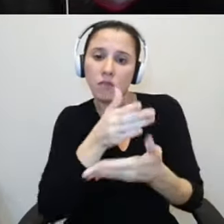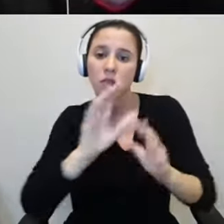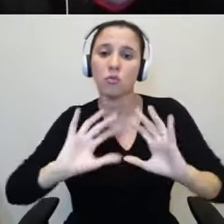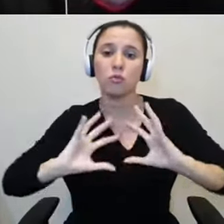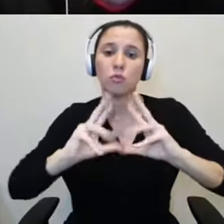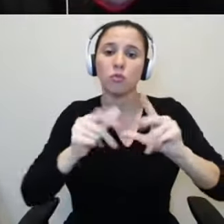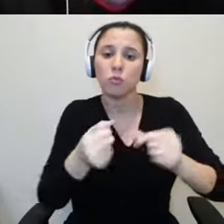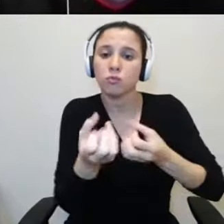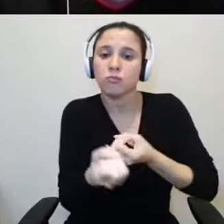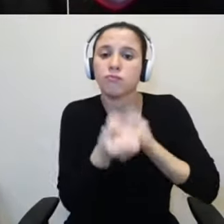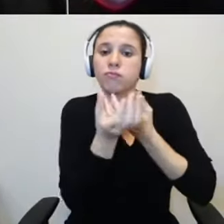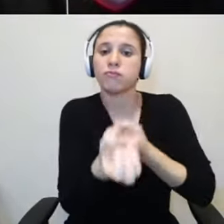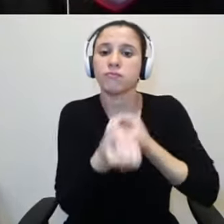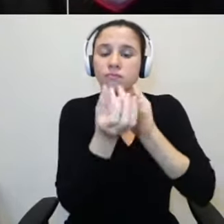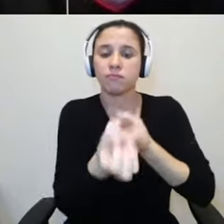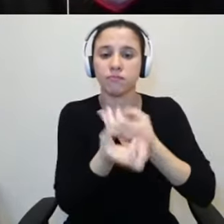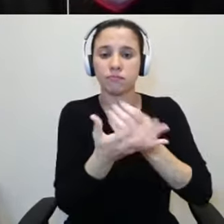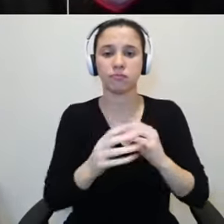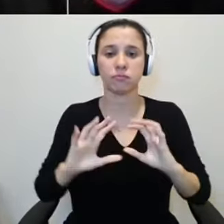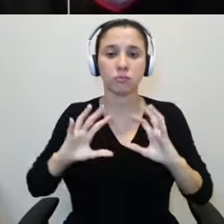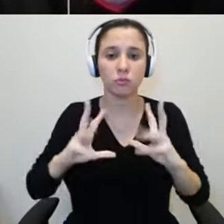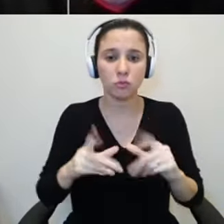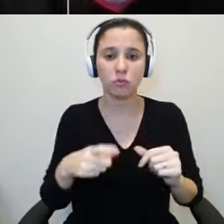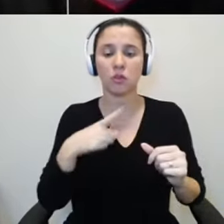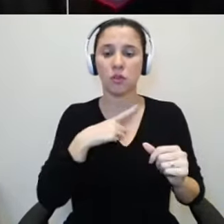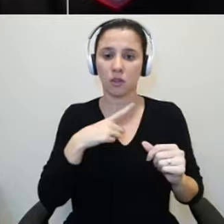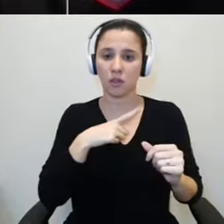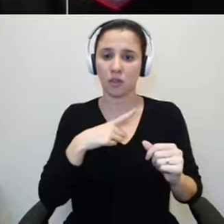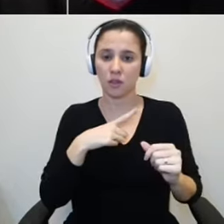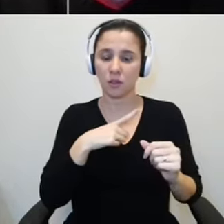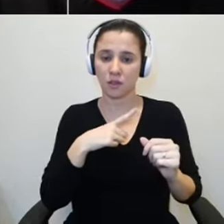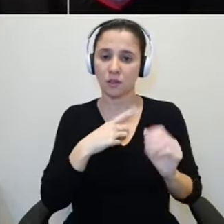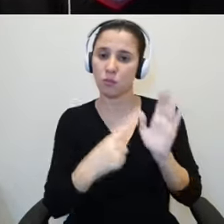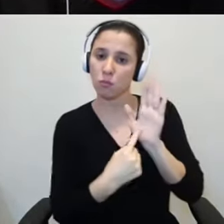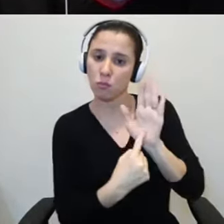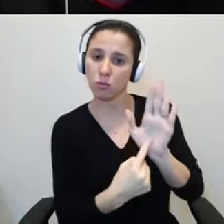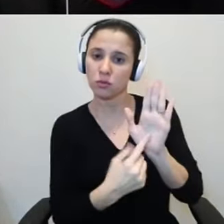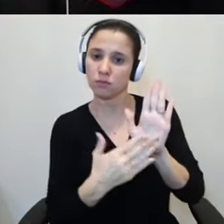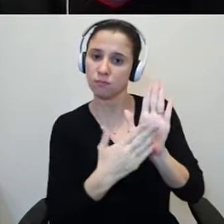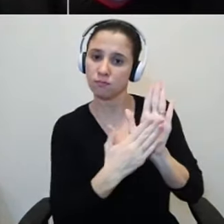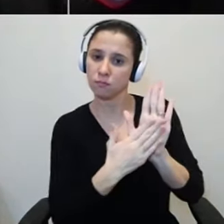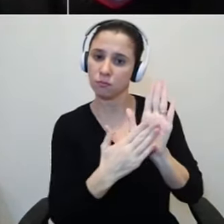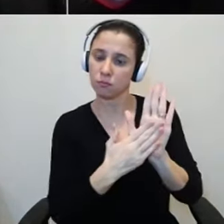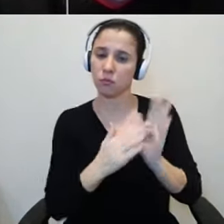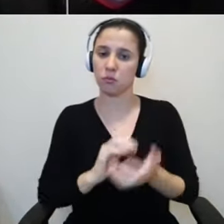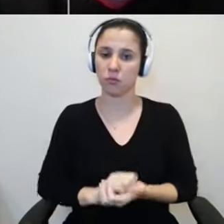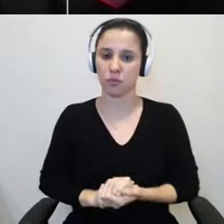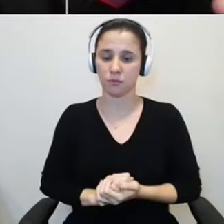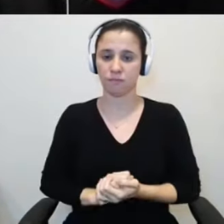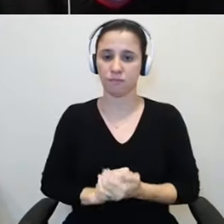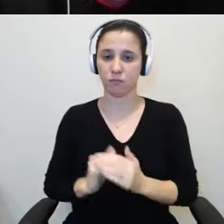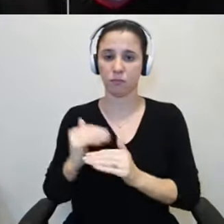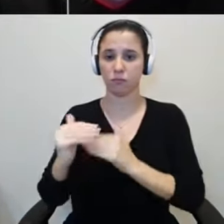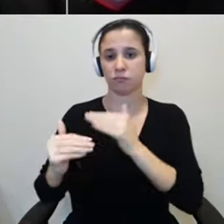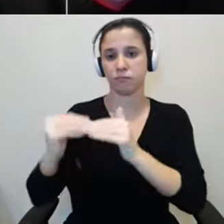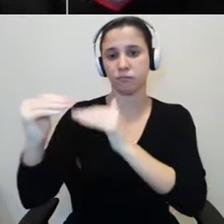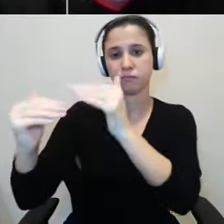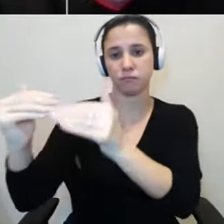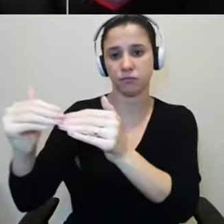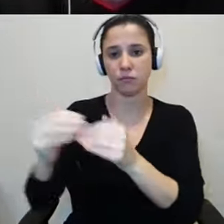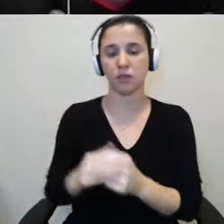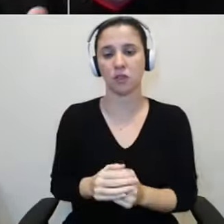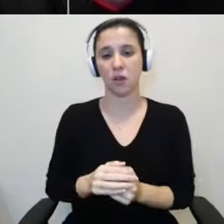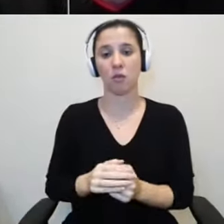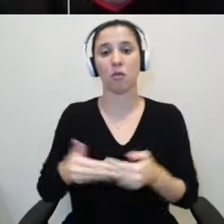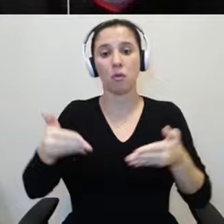vamos dizer assim, o que está colocado sobre esses trâmites. E agora eu vou falar para vocês também sobre essa proposta, ou seja,